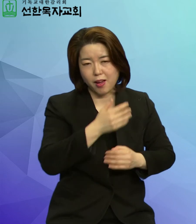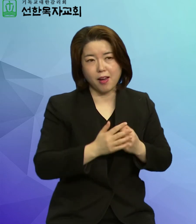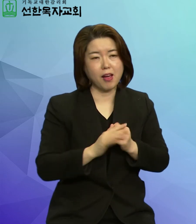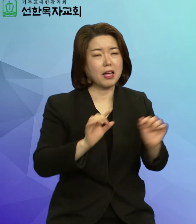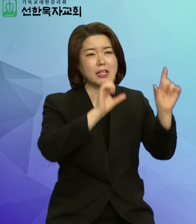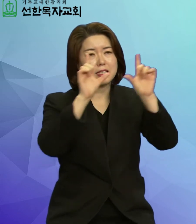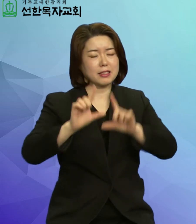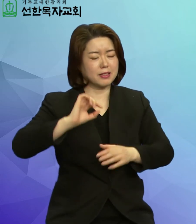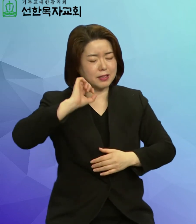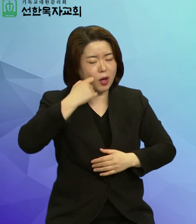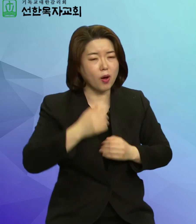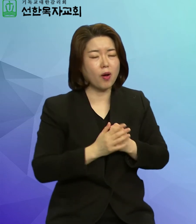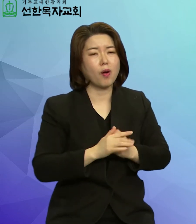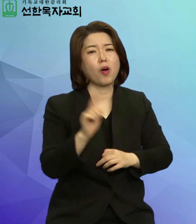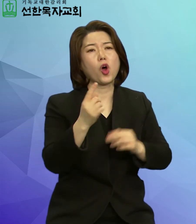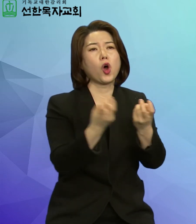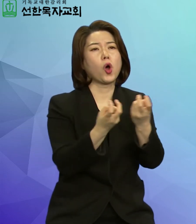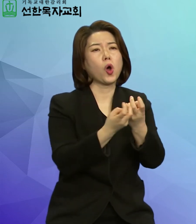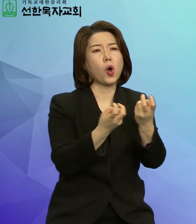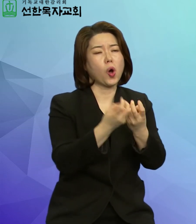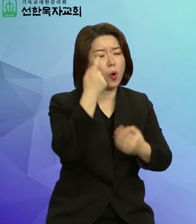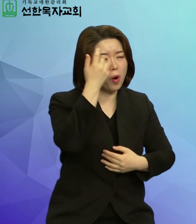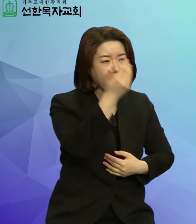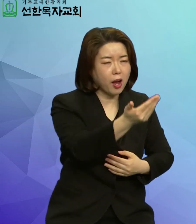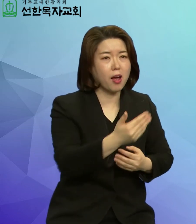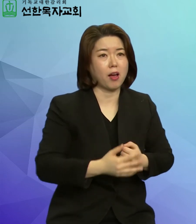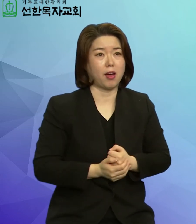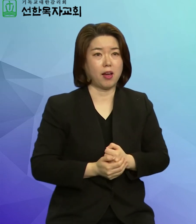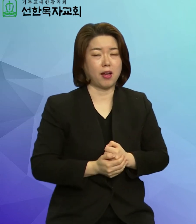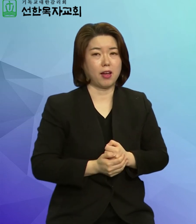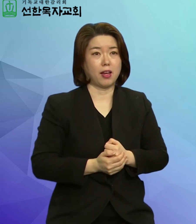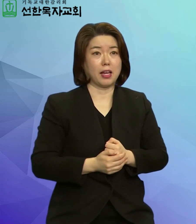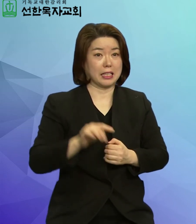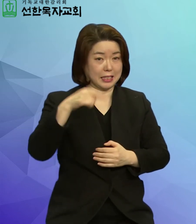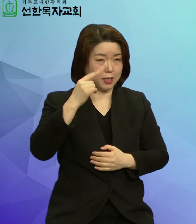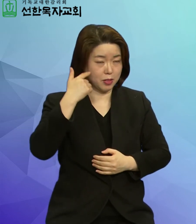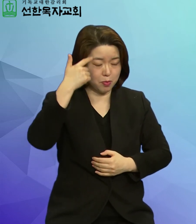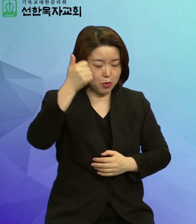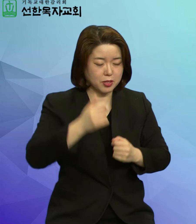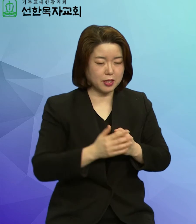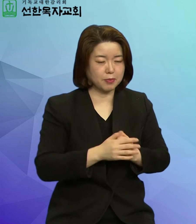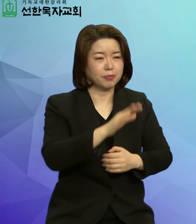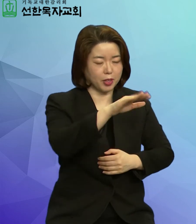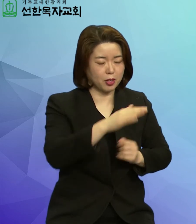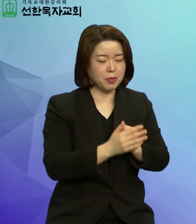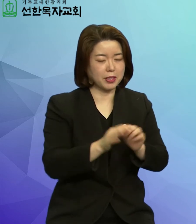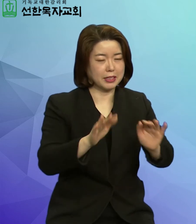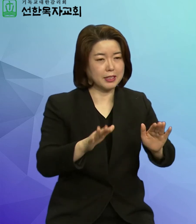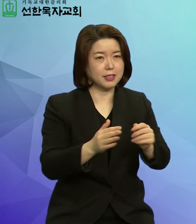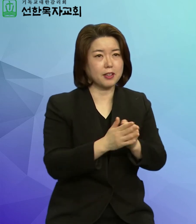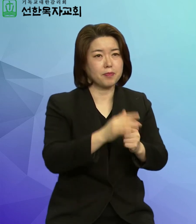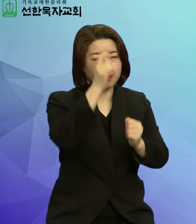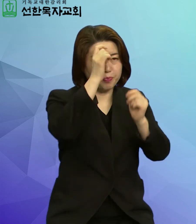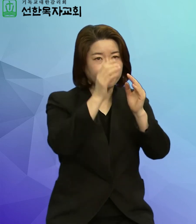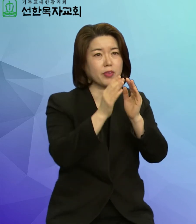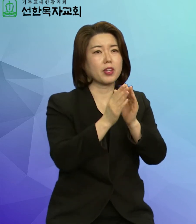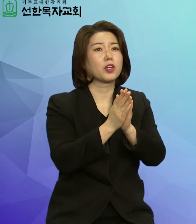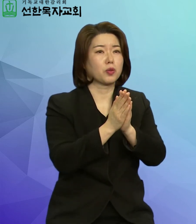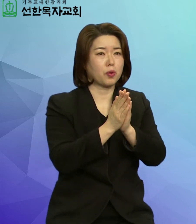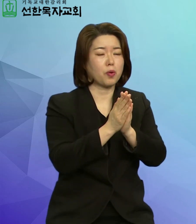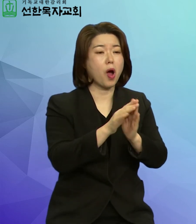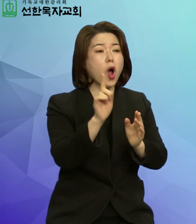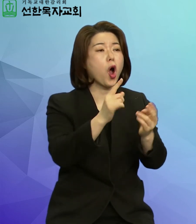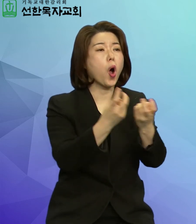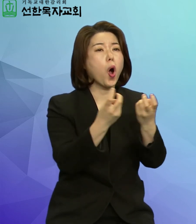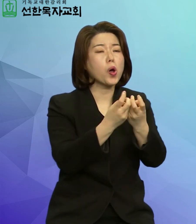창피해서 살 수가 없는데 어떻게 하면 좋겠습니까? 그랬더니 그 목사님께서 그러면 이제